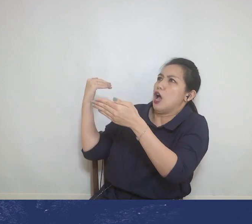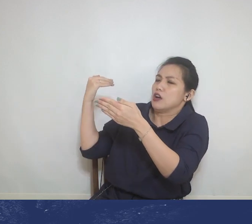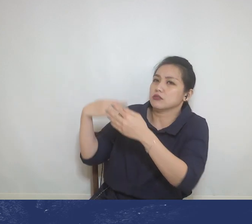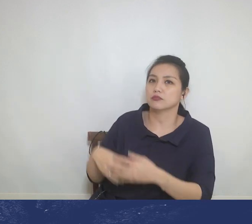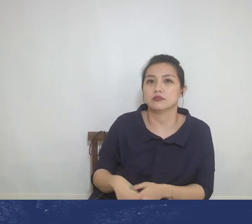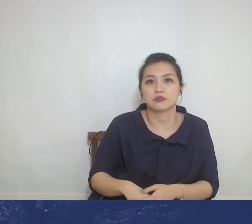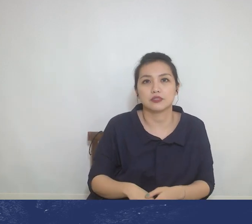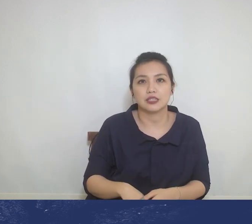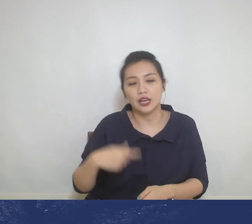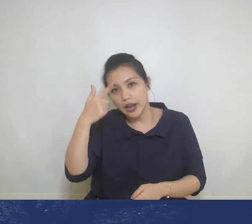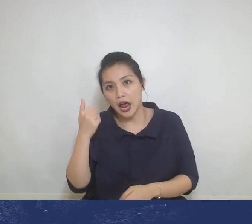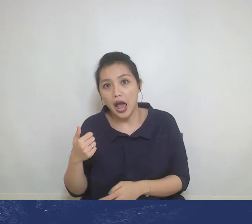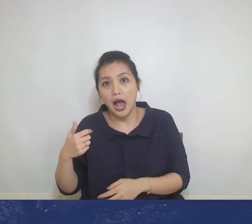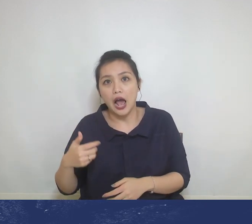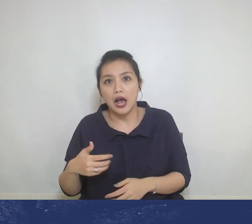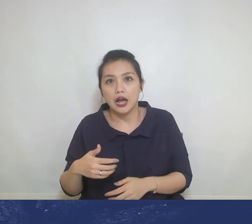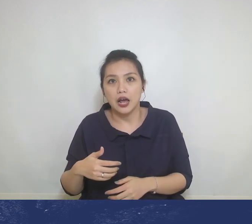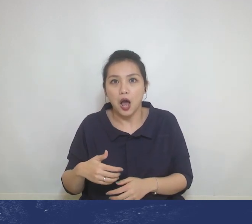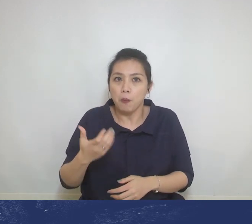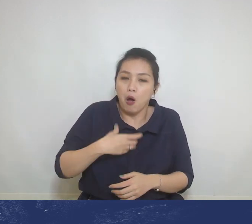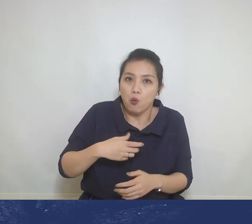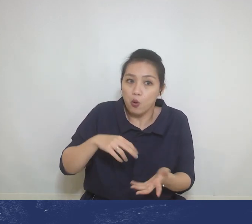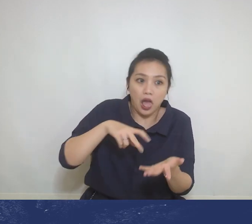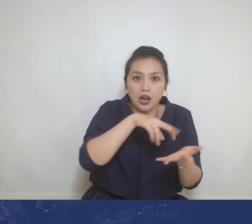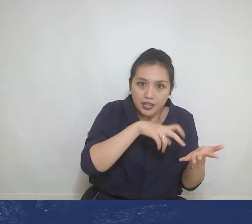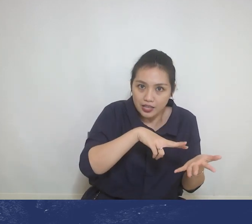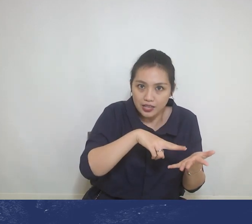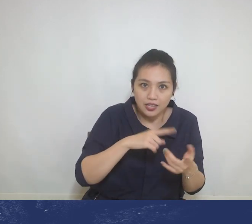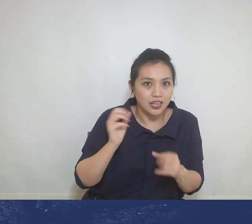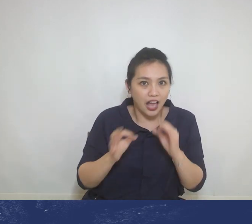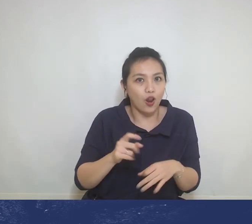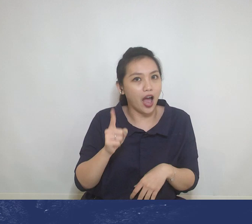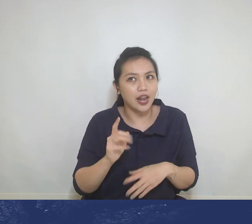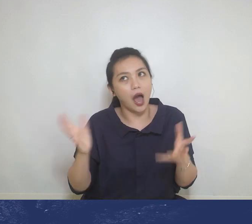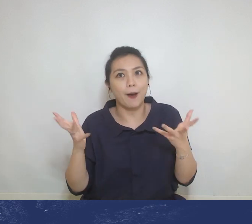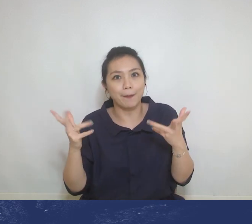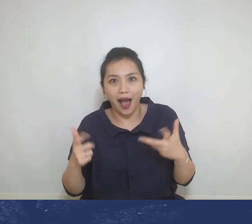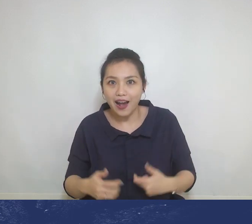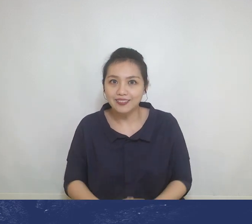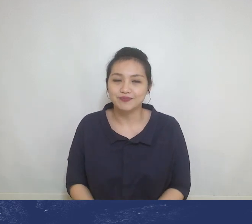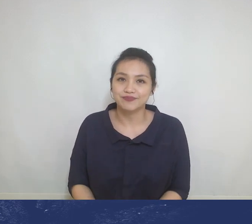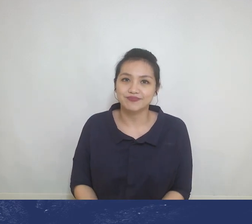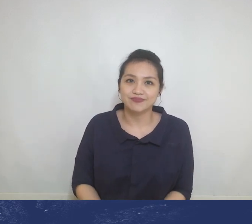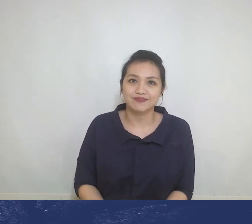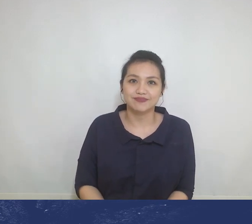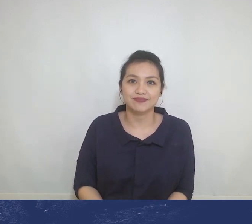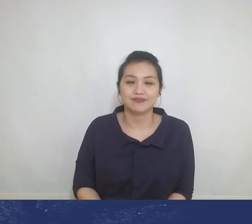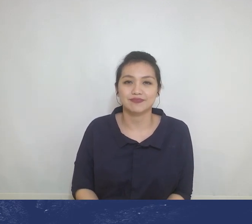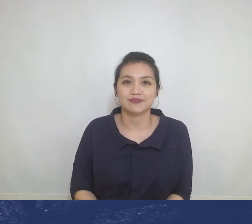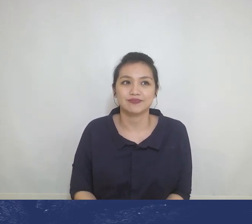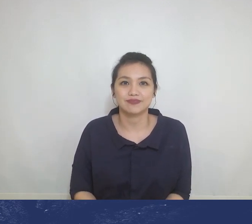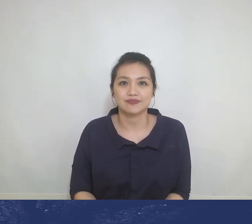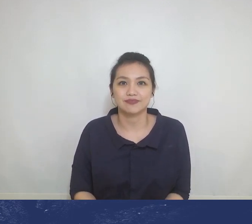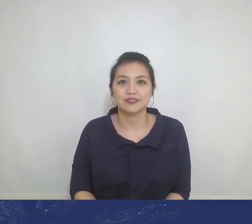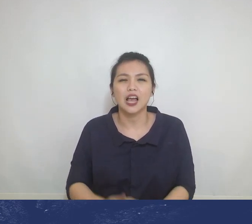Untuk ngapain? Siap-siap. Masih punya kaki, masih punya kekuatan, masih bisa lari. Dia cuma